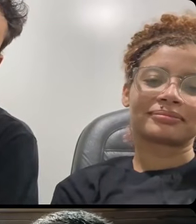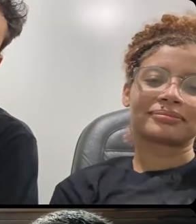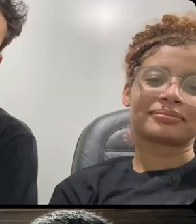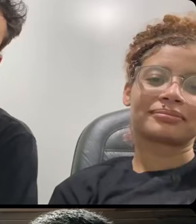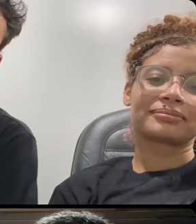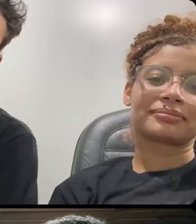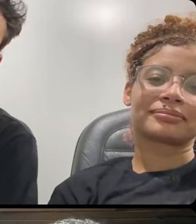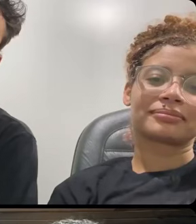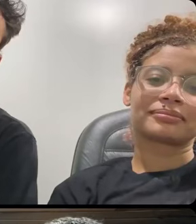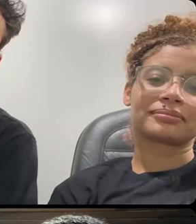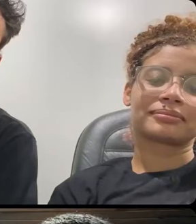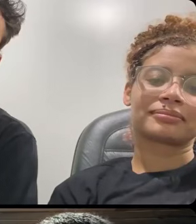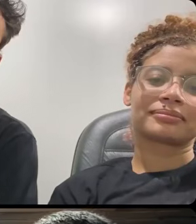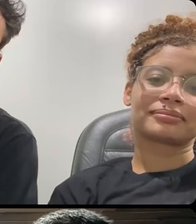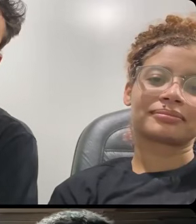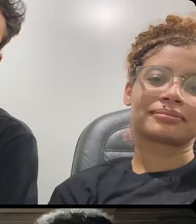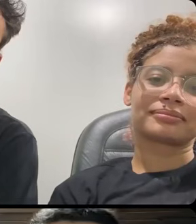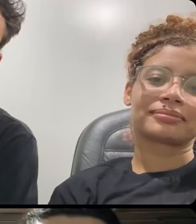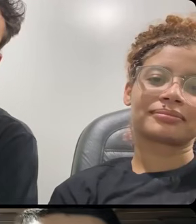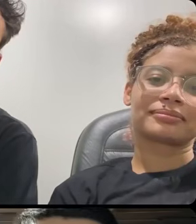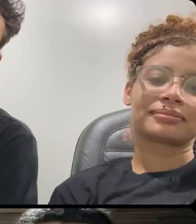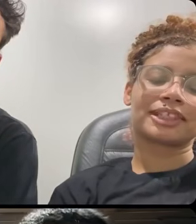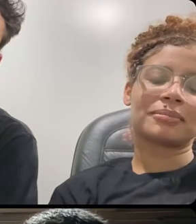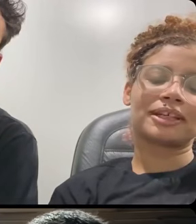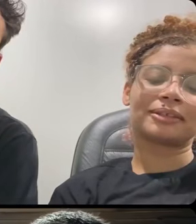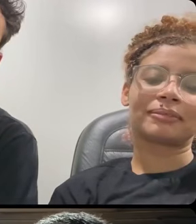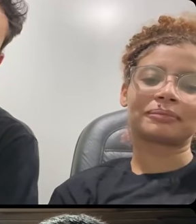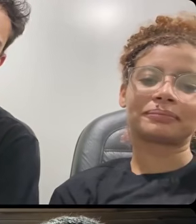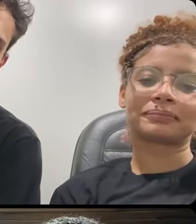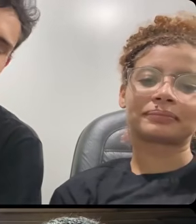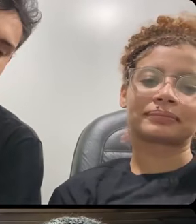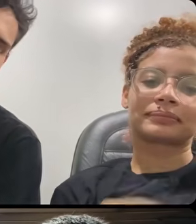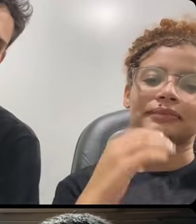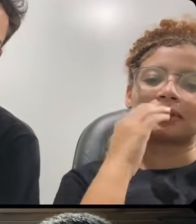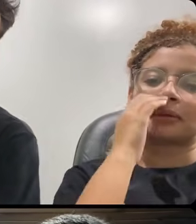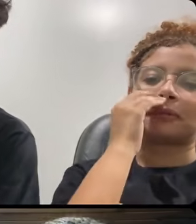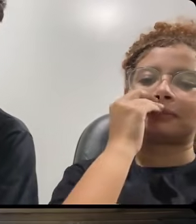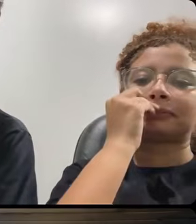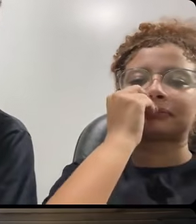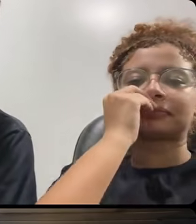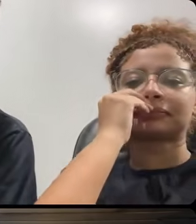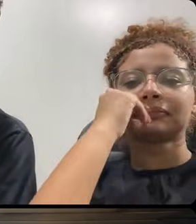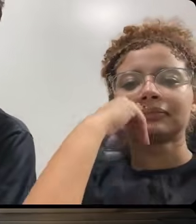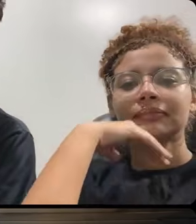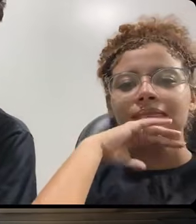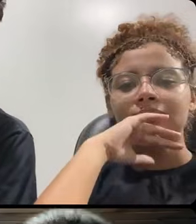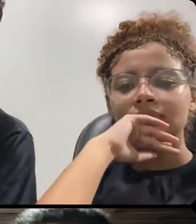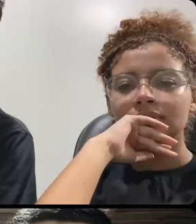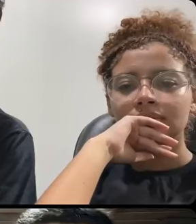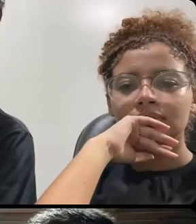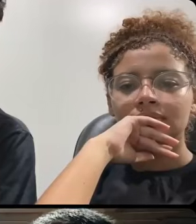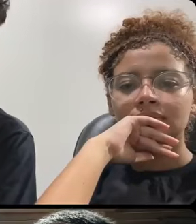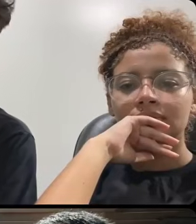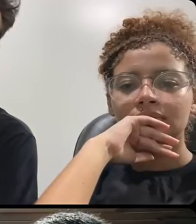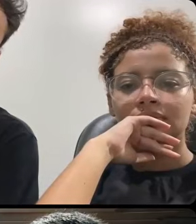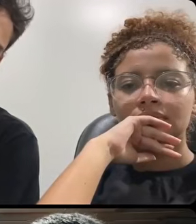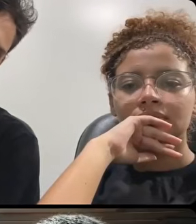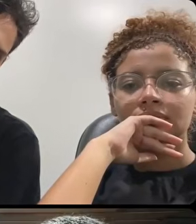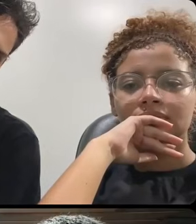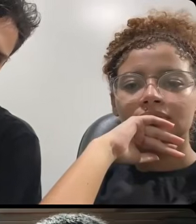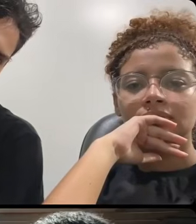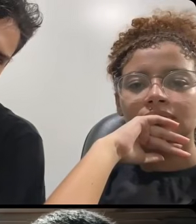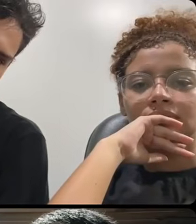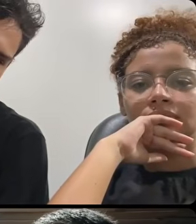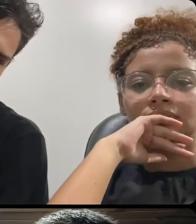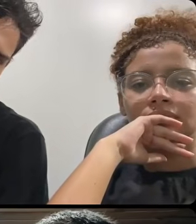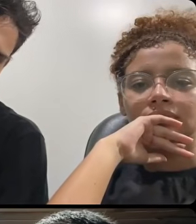tudo é para a honra e para a glória de Deus. Amém. Então, nós vamos começar a nossa live, né? Primeiro,